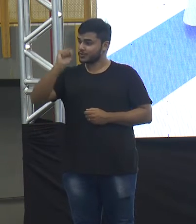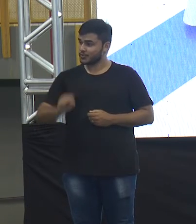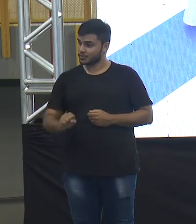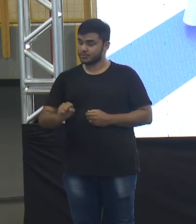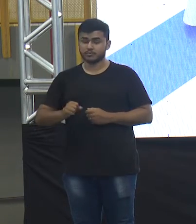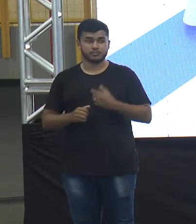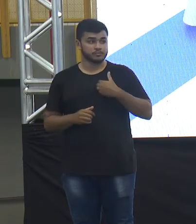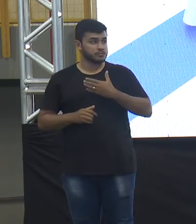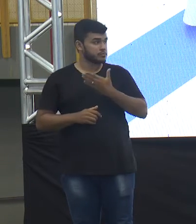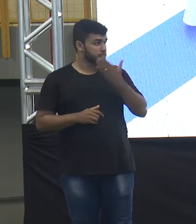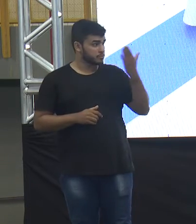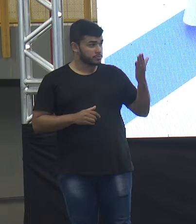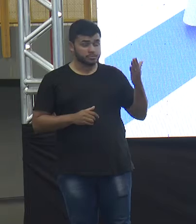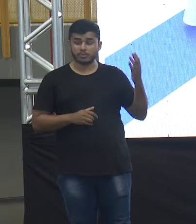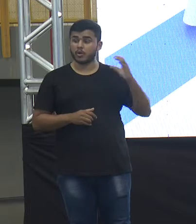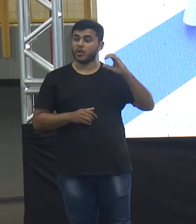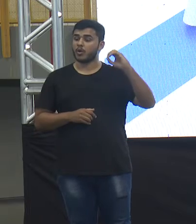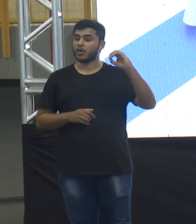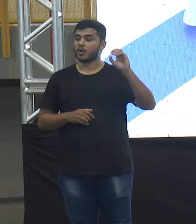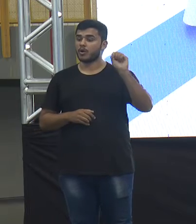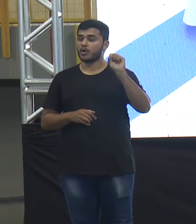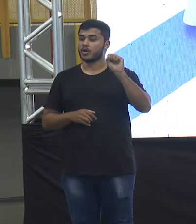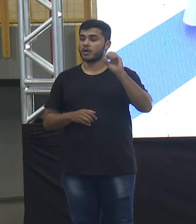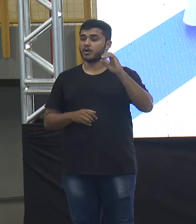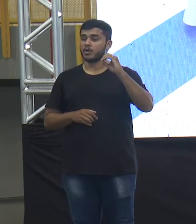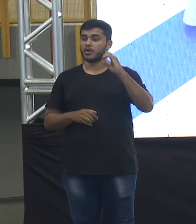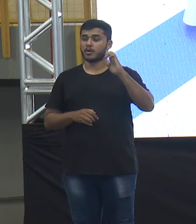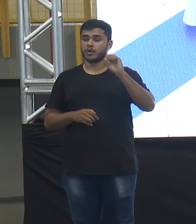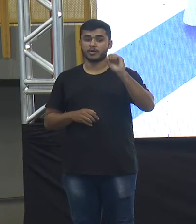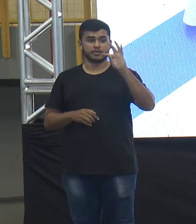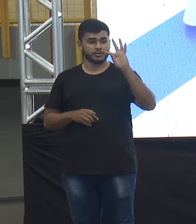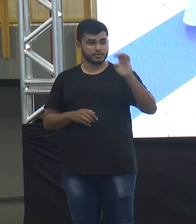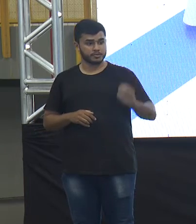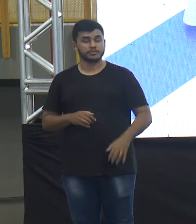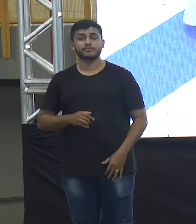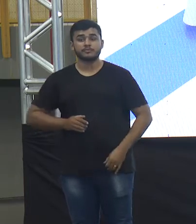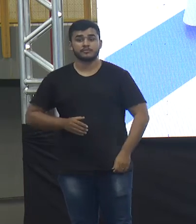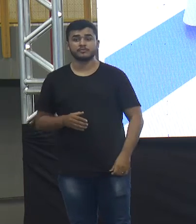lado, o outro braço, tá? Oeste. Copia isso aí.